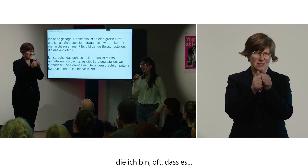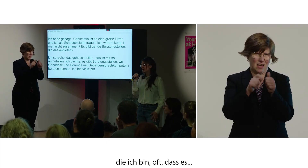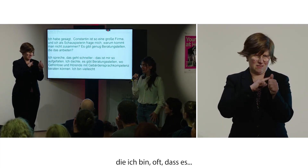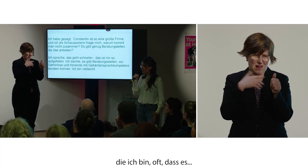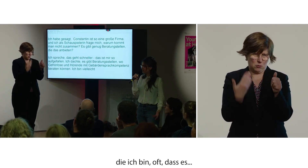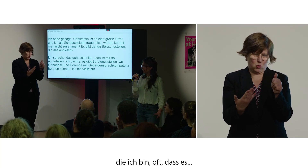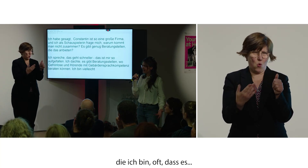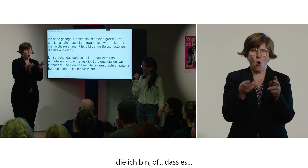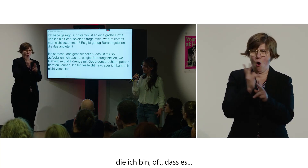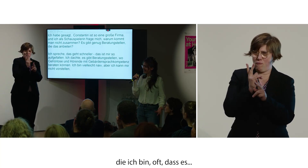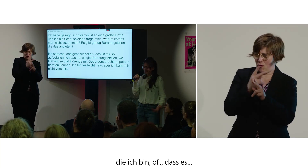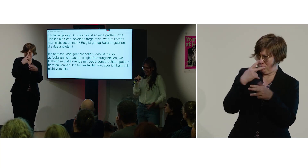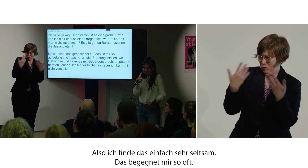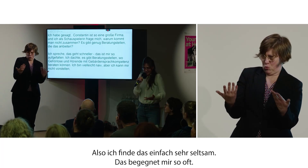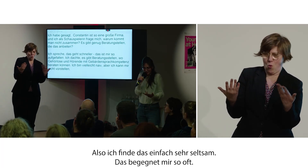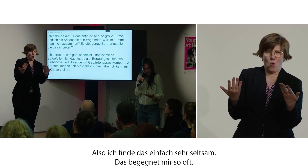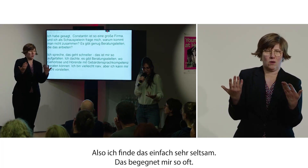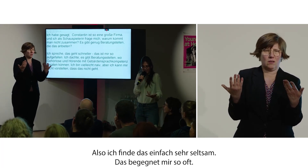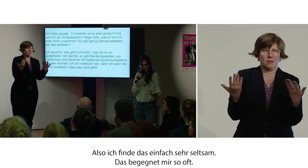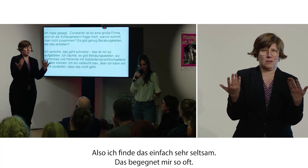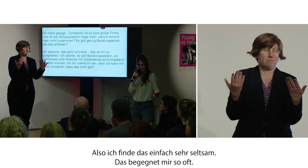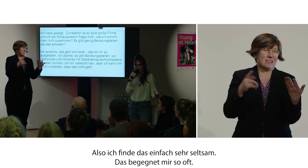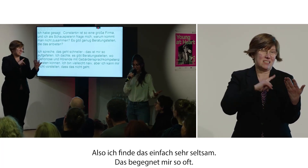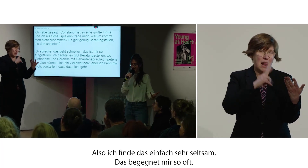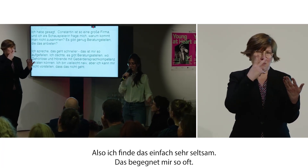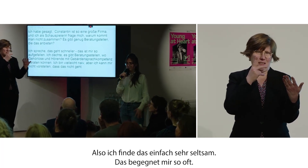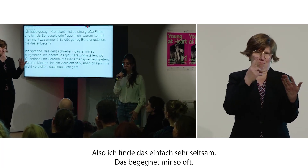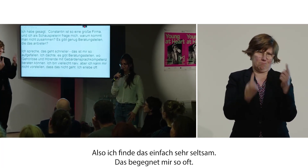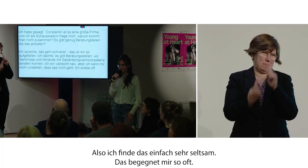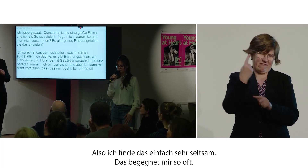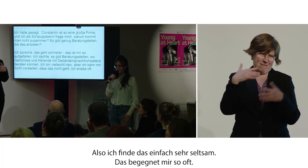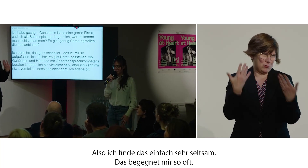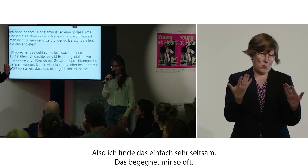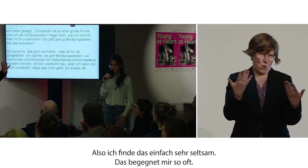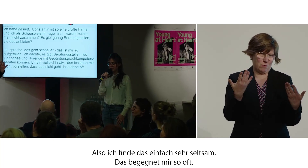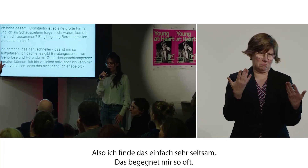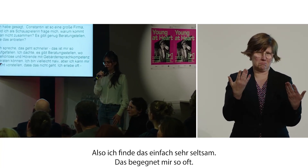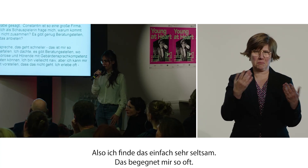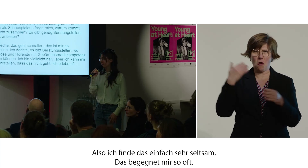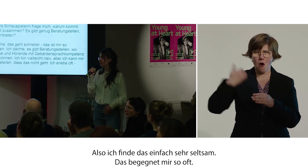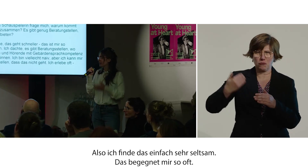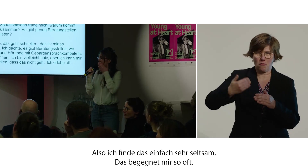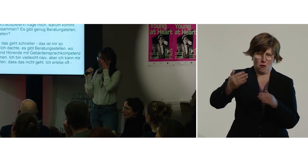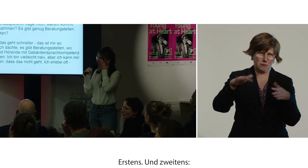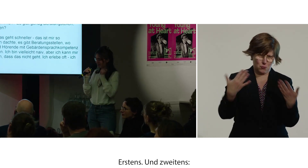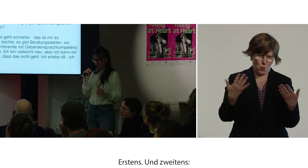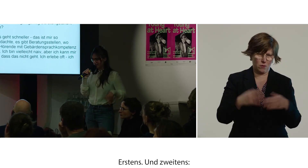bin, oft, dass es, also ich finde das einfach sehr seltsam. Das begegnet mir so oft.